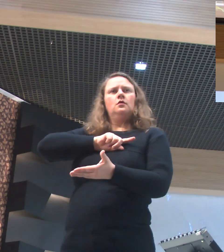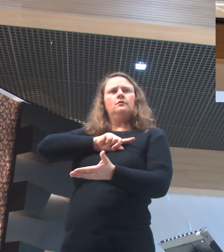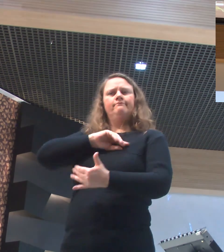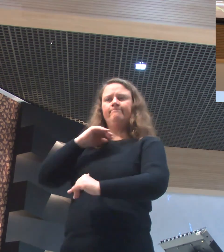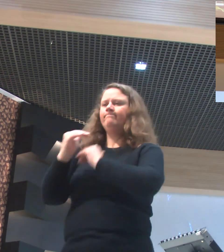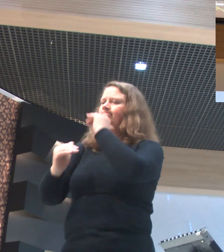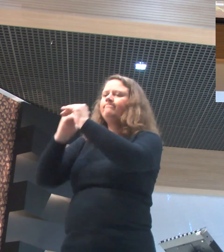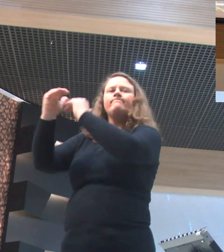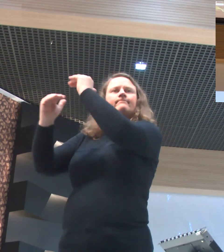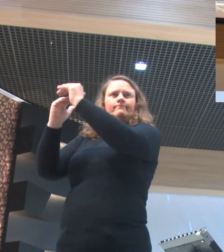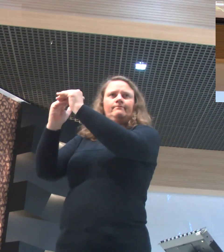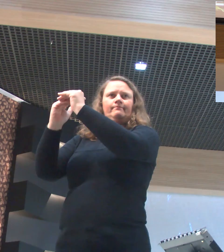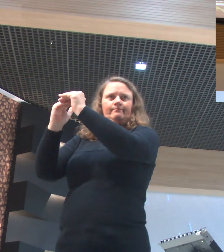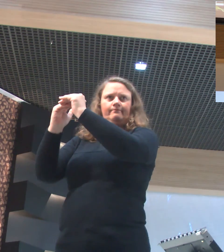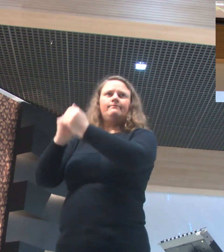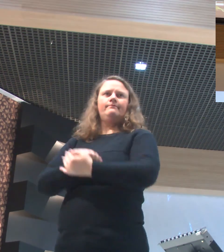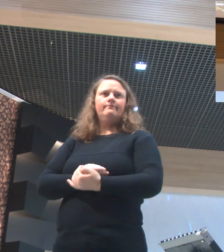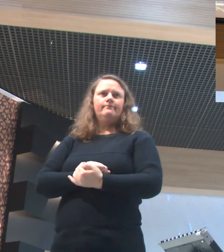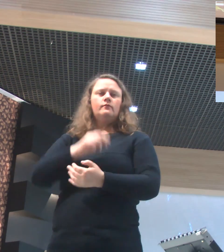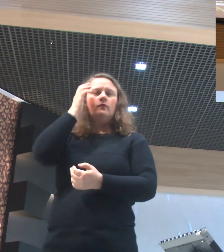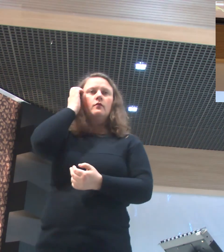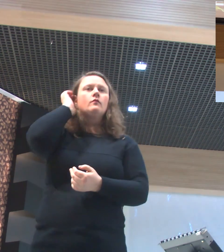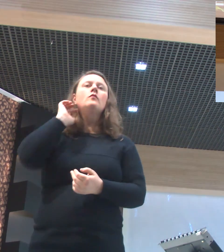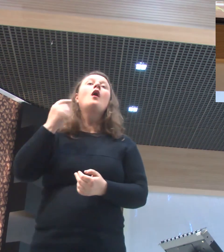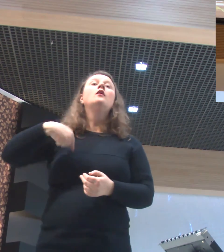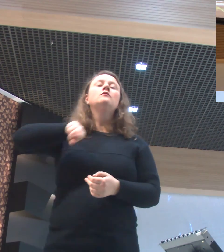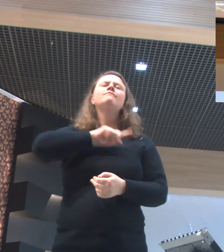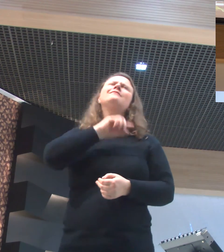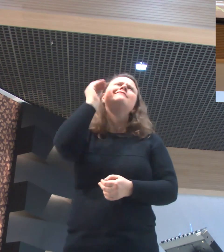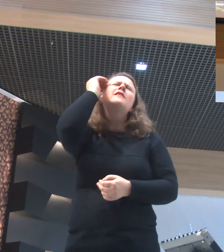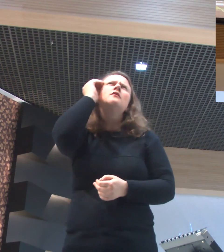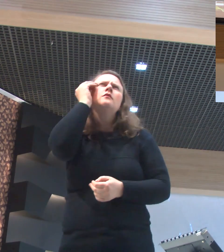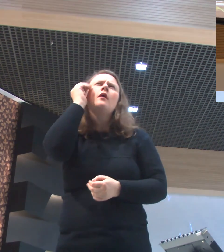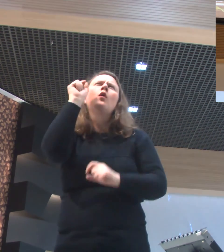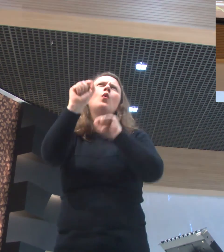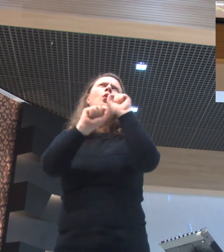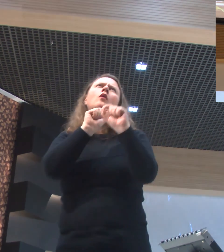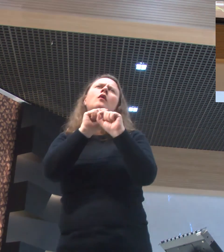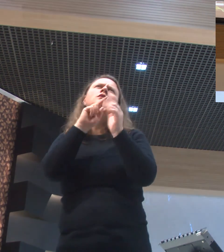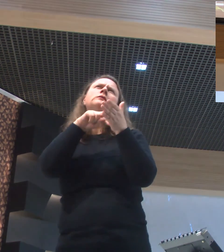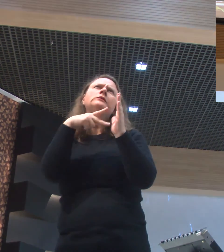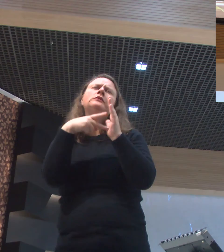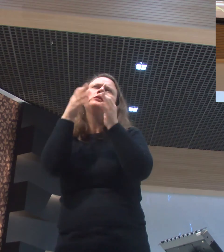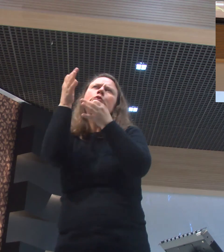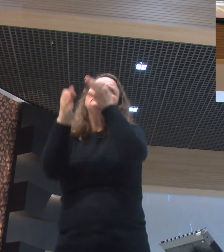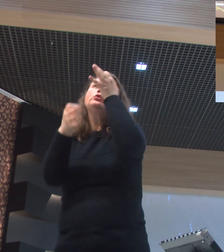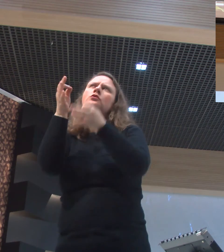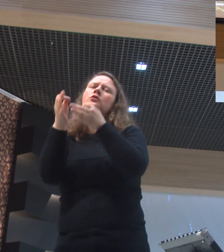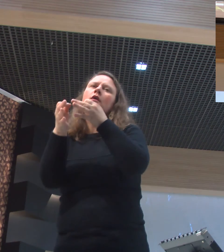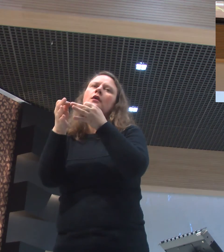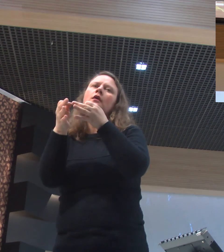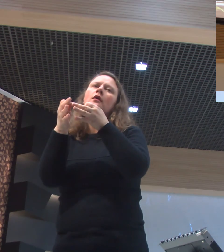A nossa percepção de justiça passa a ser outra. Mas tudo isso em